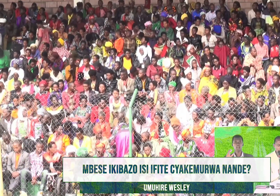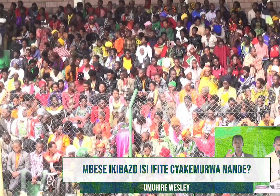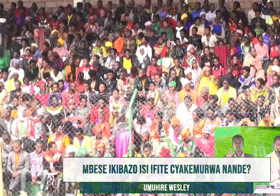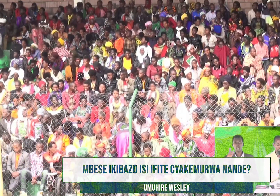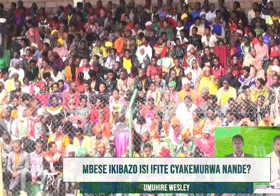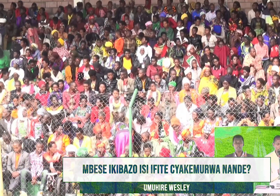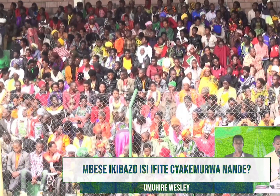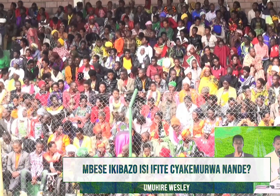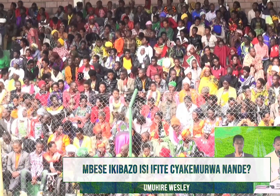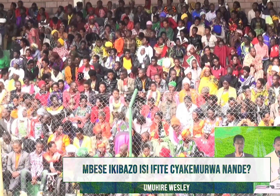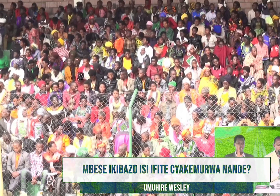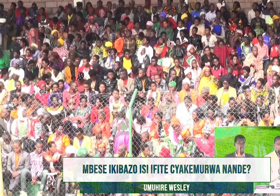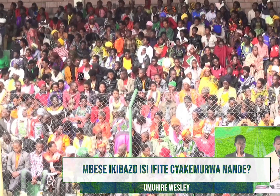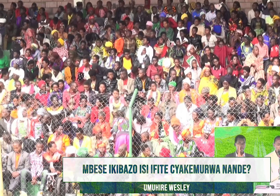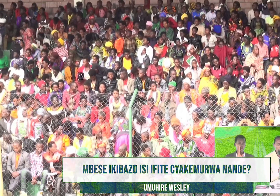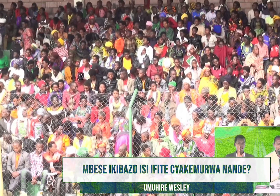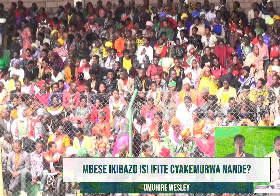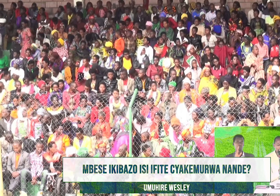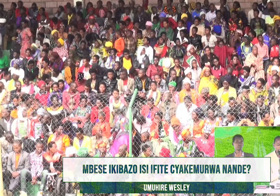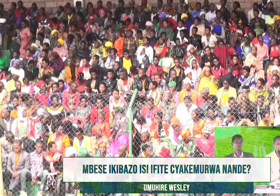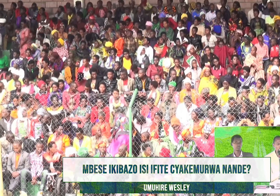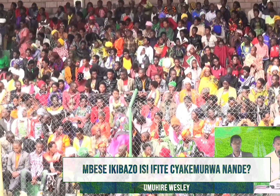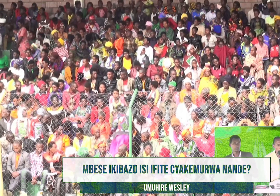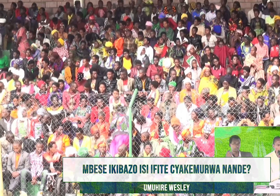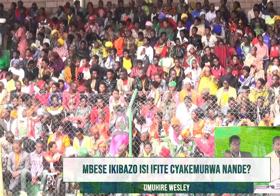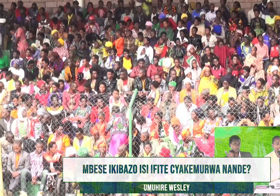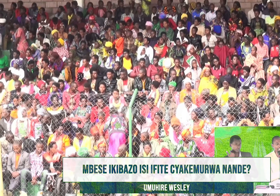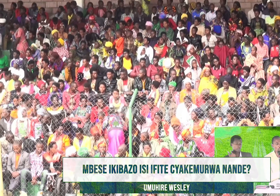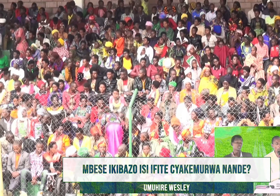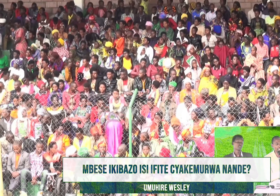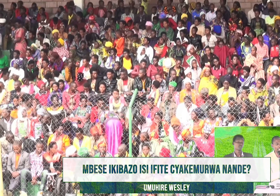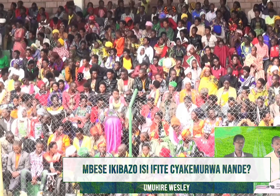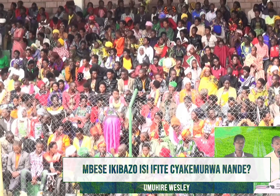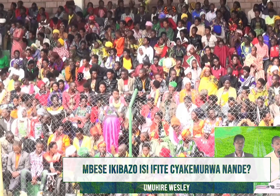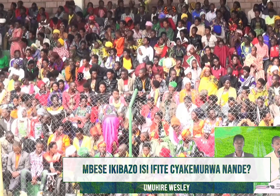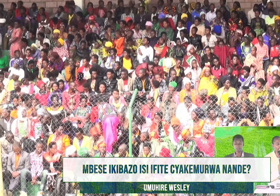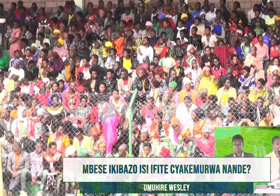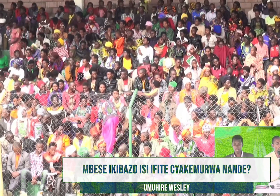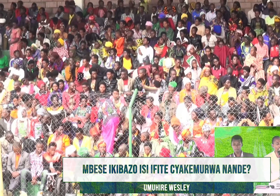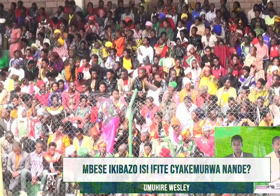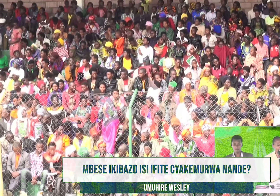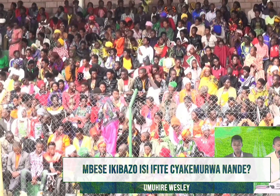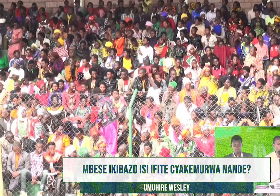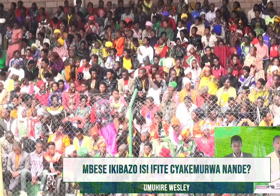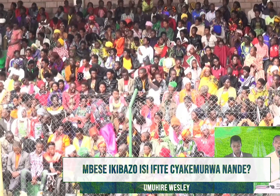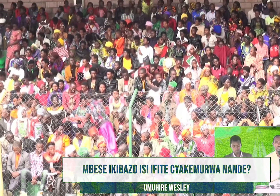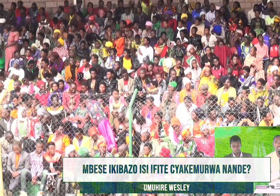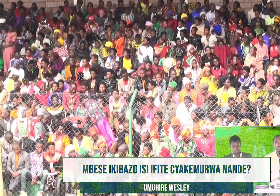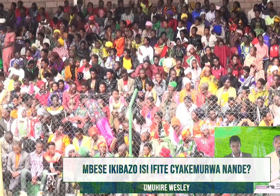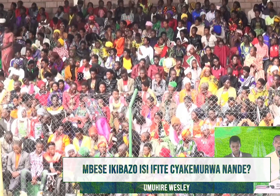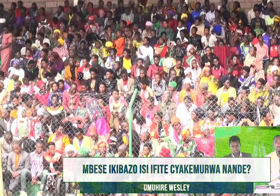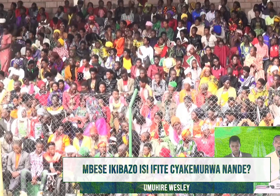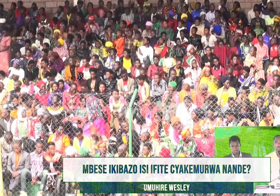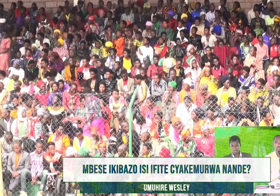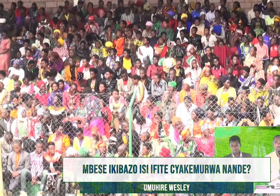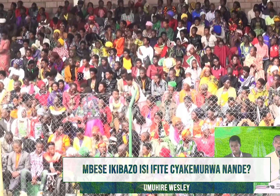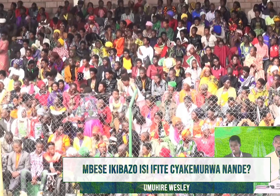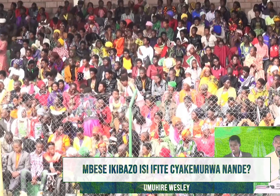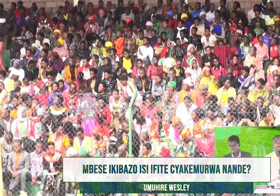Baranditse baravuga bati hari abantu bamwe bajya basimbuka ingorane ariko bagera imbere y'izindi bagatsindwa.